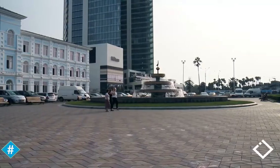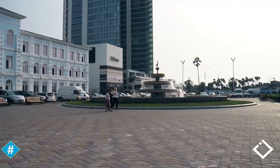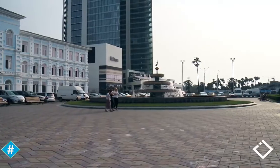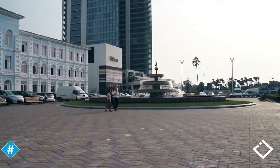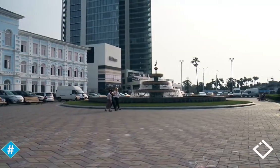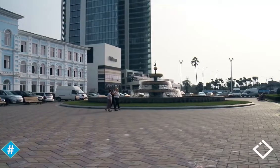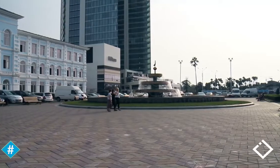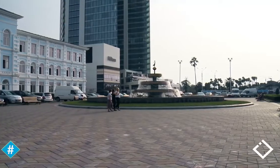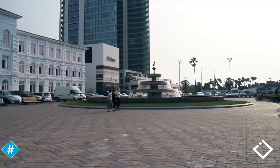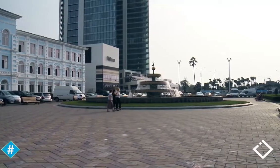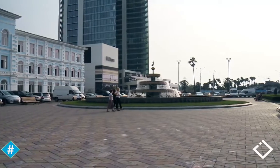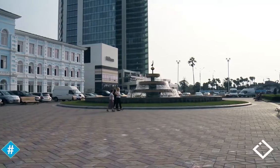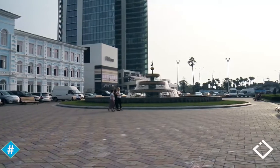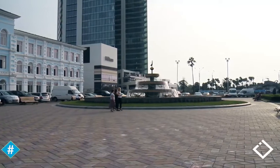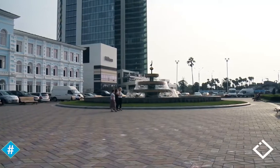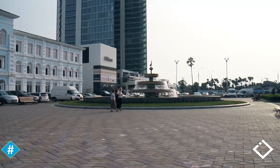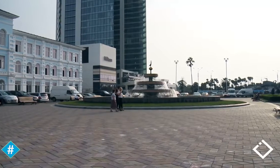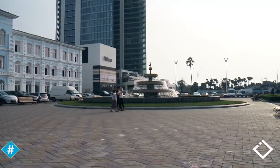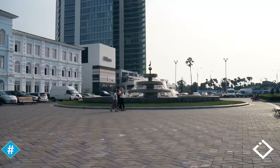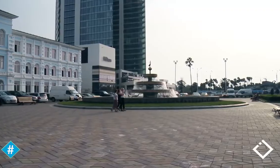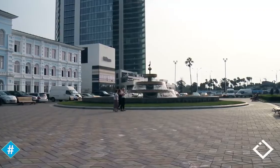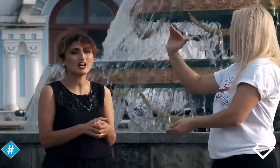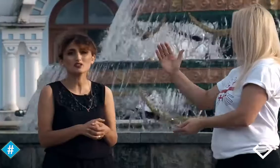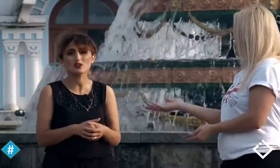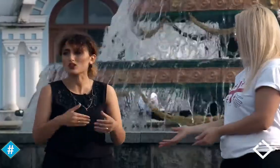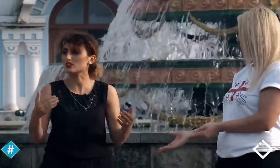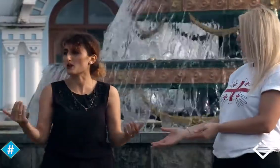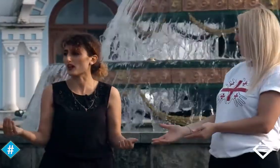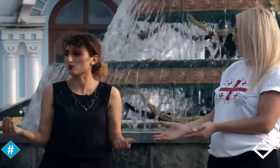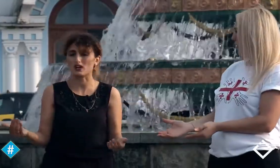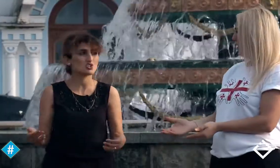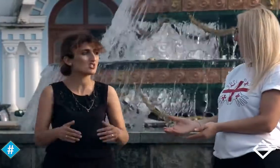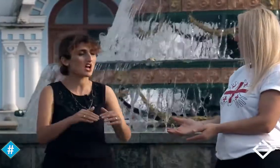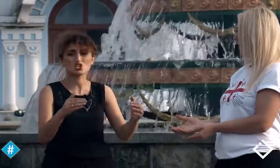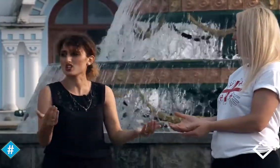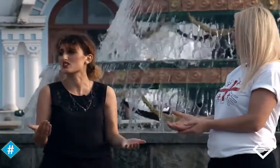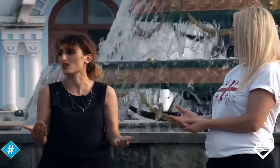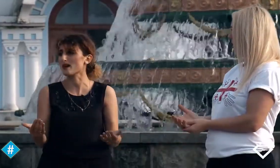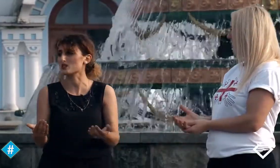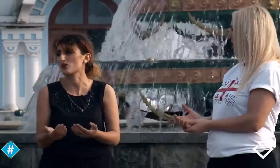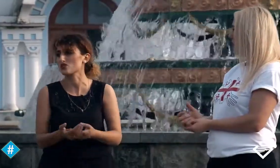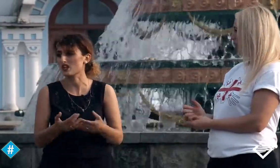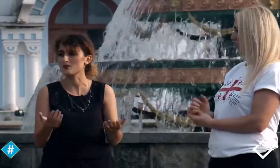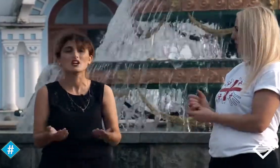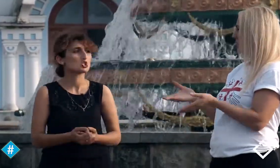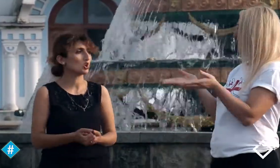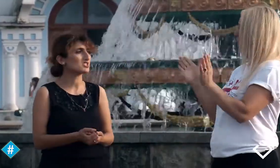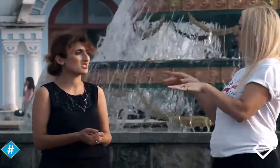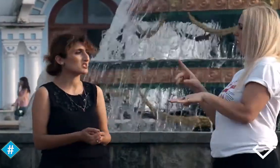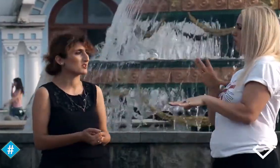მოსაუფრებ ბავშვებთან ერთად არის ეს ბავშვი. ანუ ასერთოდ არ მიყავს ბავშვი, სახლში იზრდება ეს ბავშვი, სანამ სკოლის ასაკს